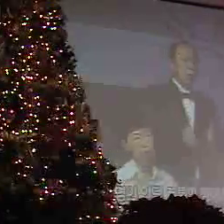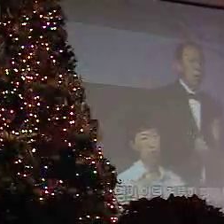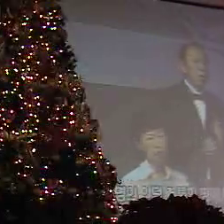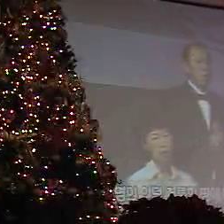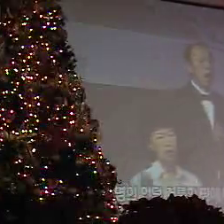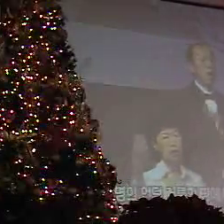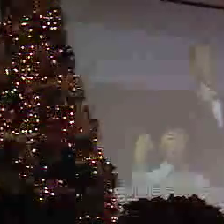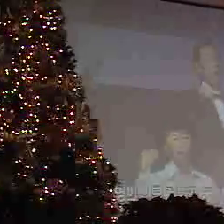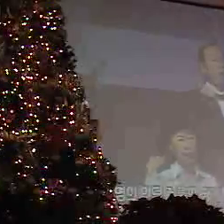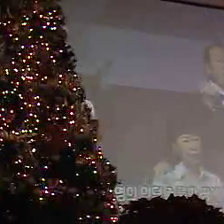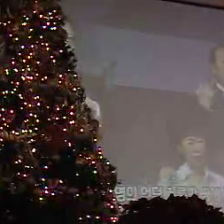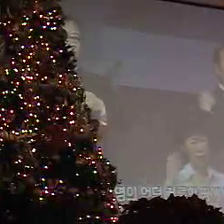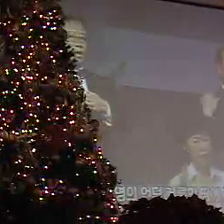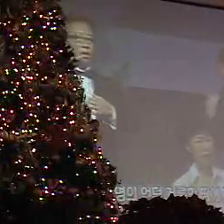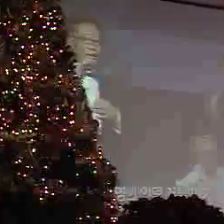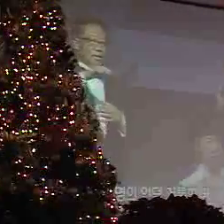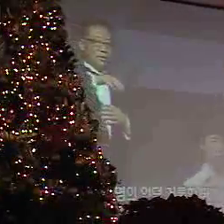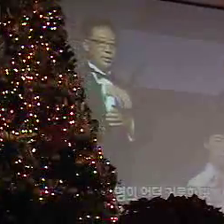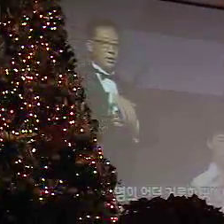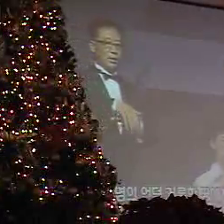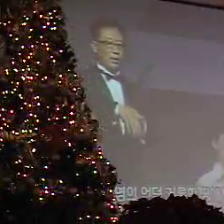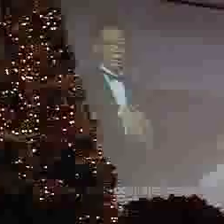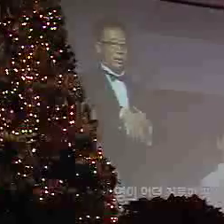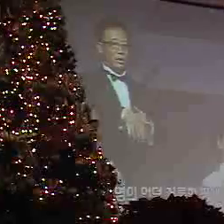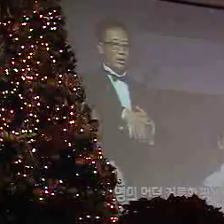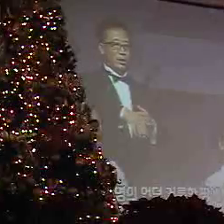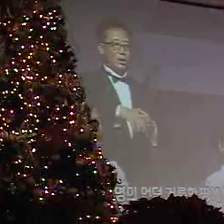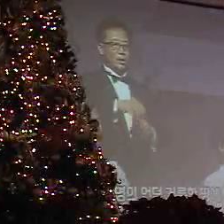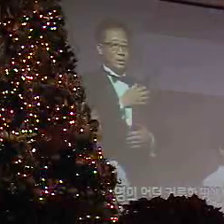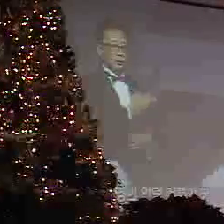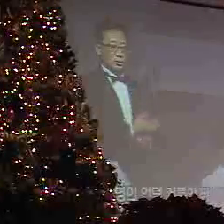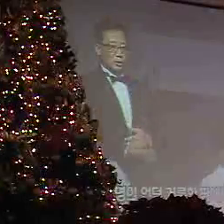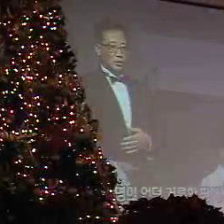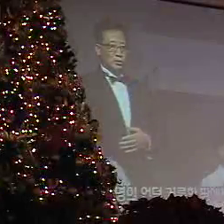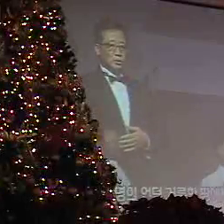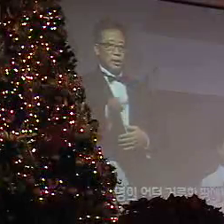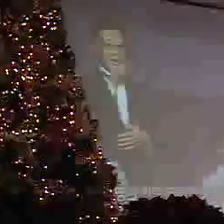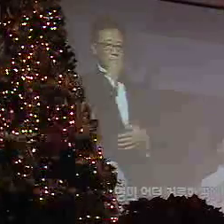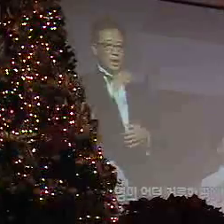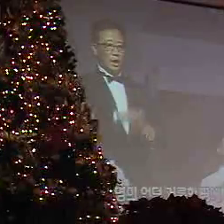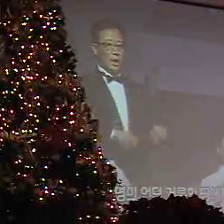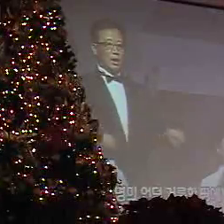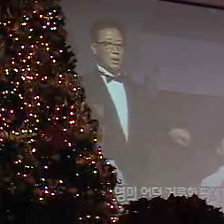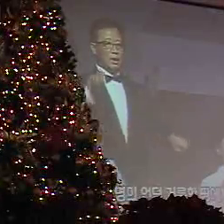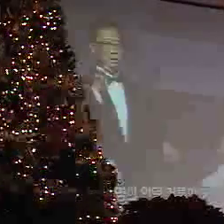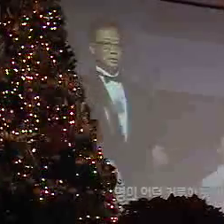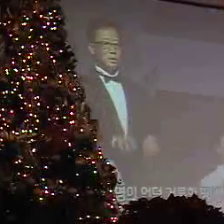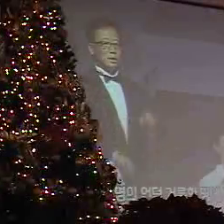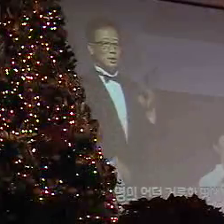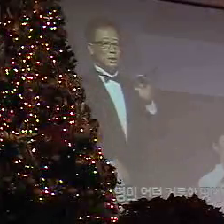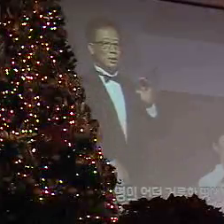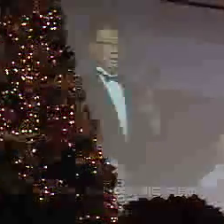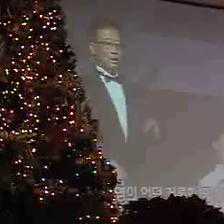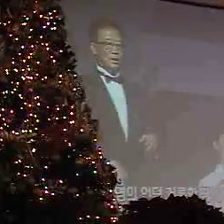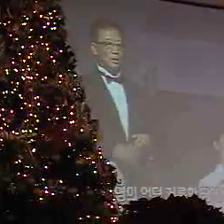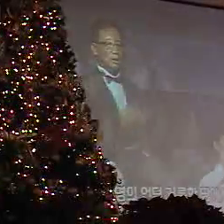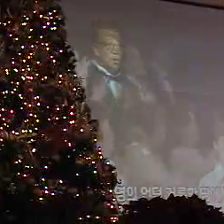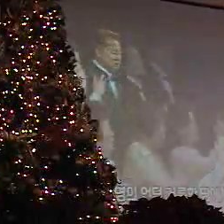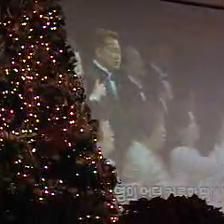이 소명의 언덕 거룩한 땅에서